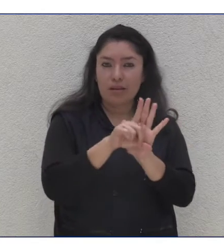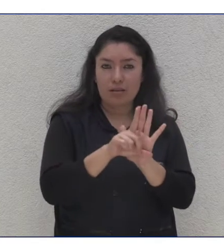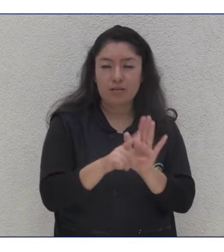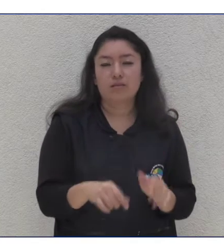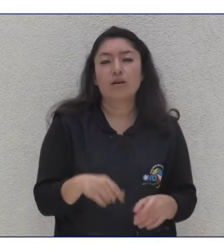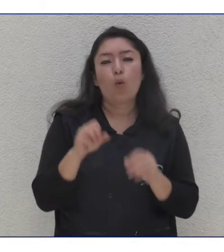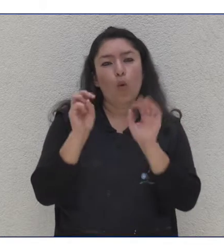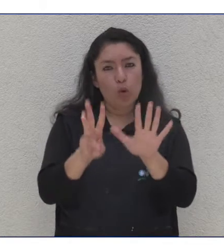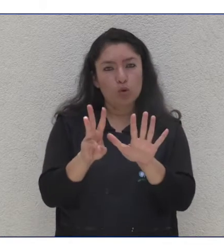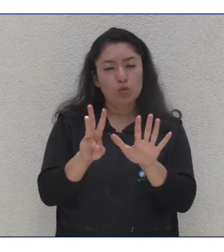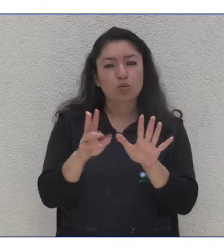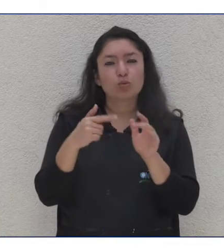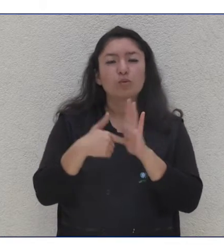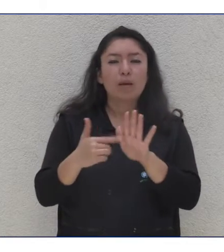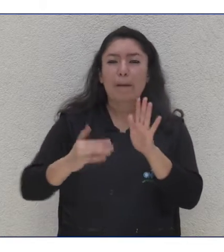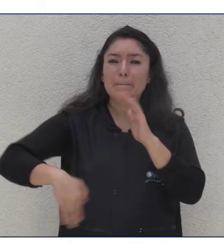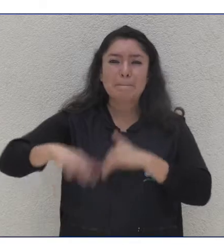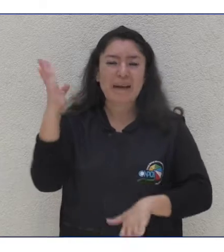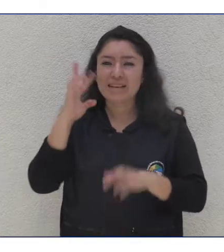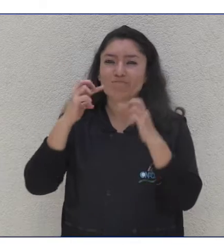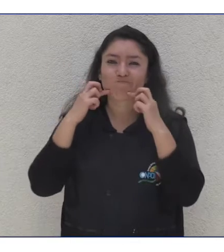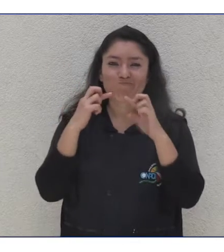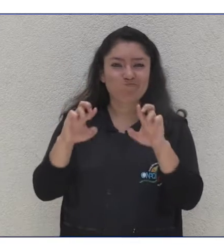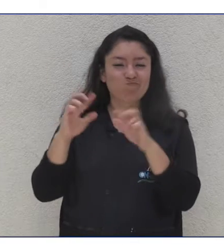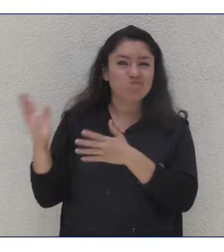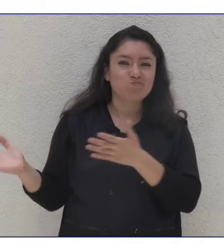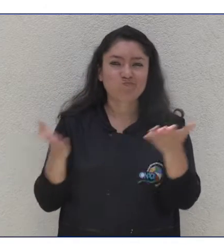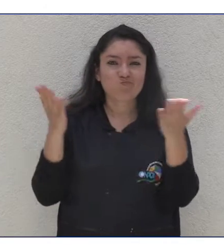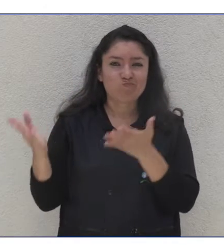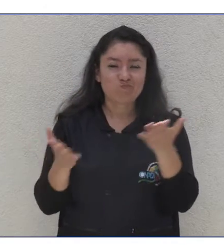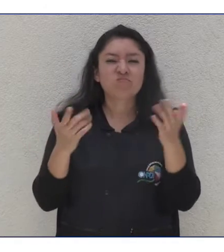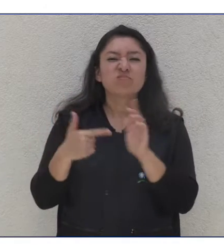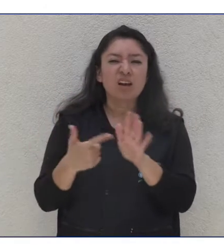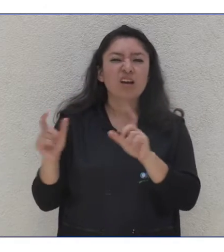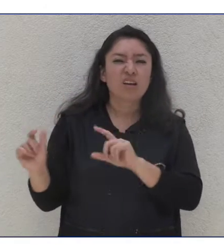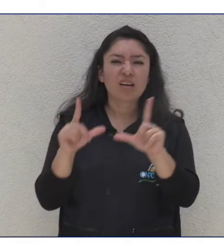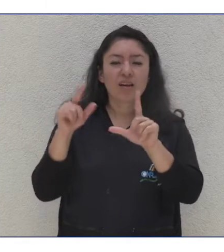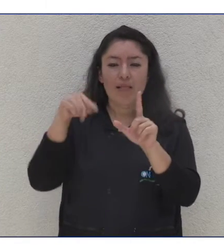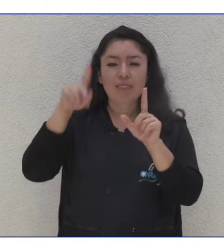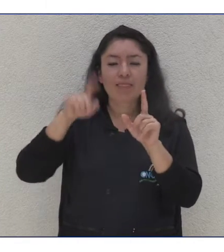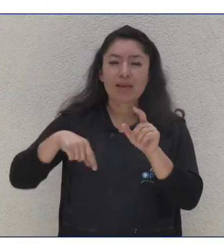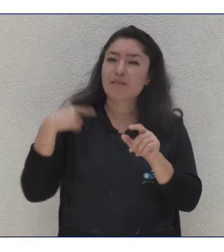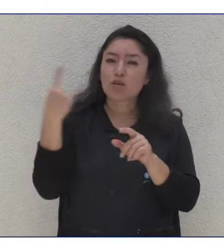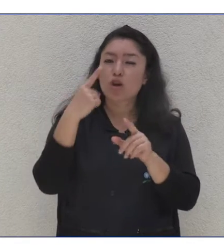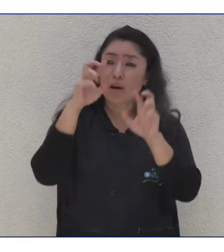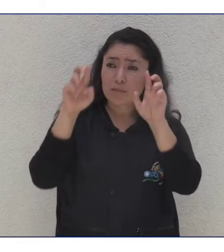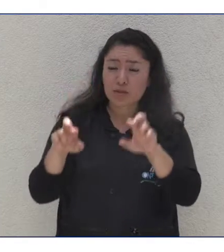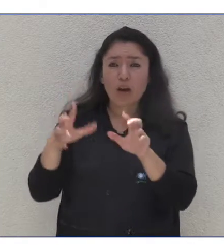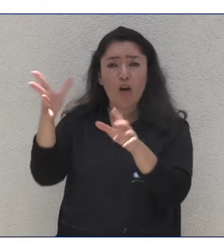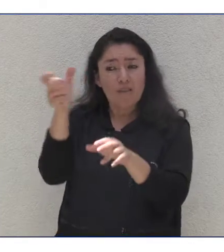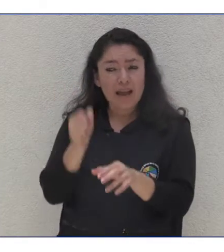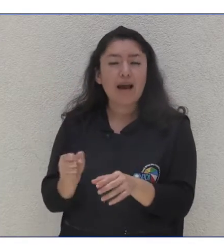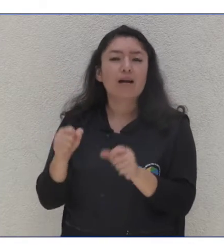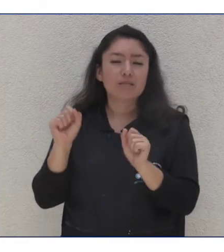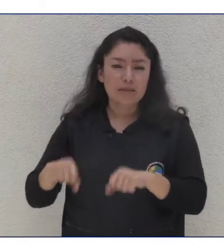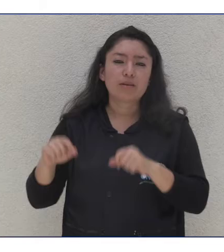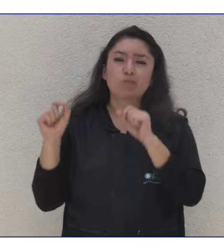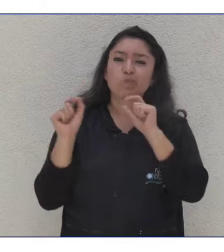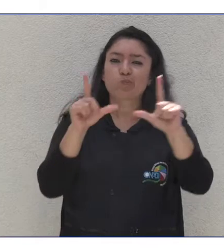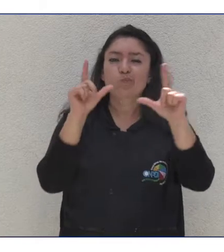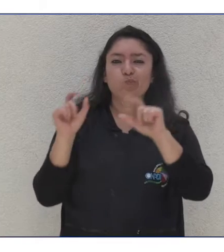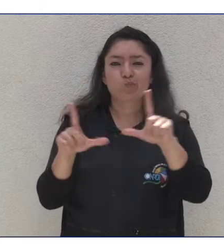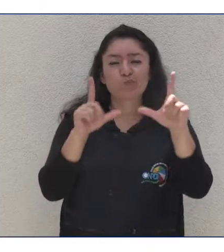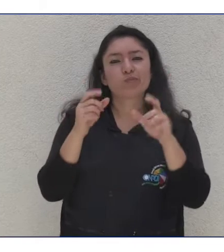ley. 8. Máxima publicidad. Es el principio de que toda información en posesión de cualquier sujeto obligado